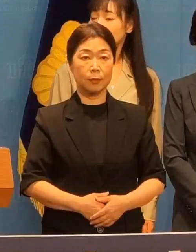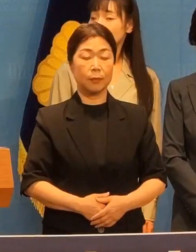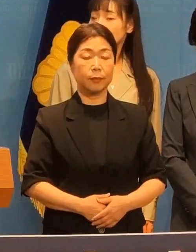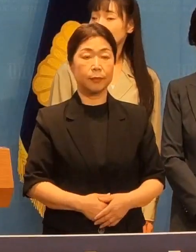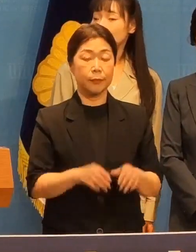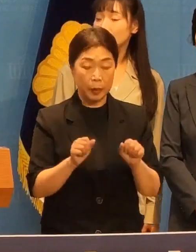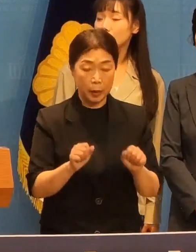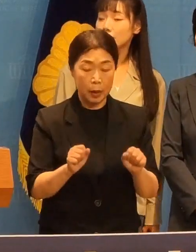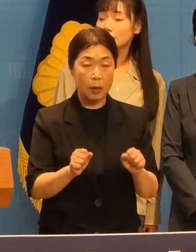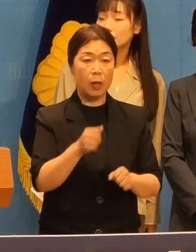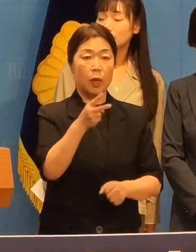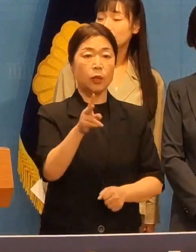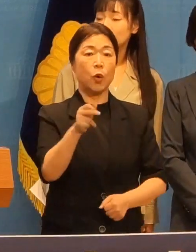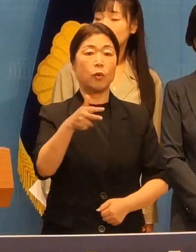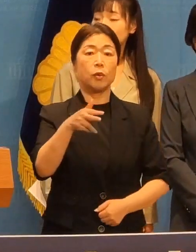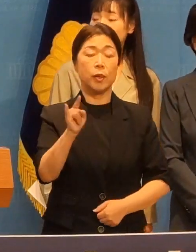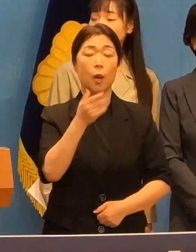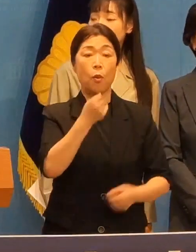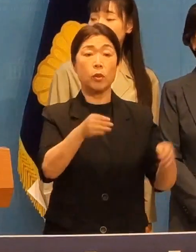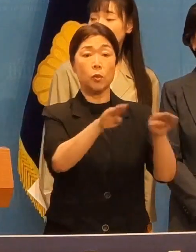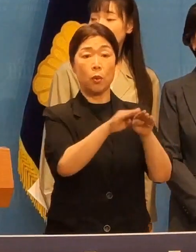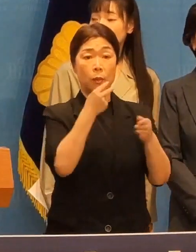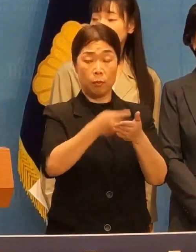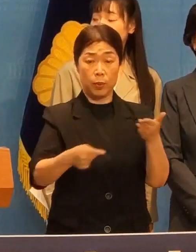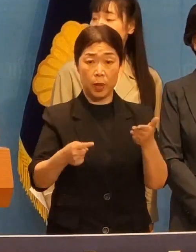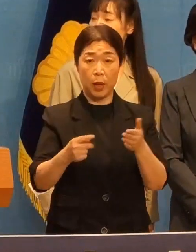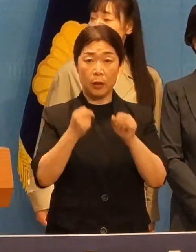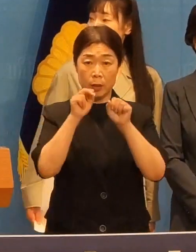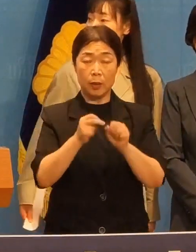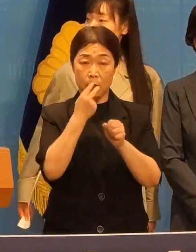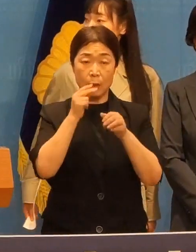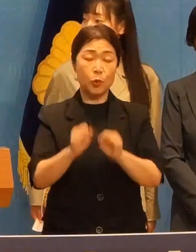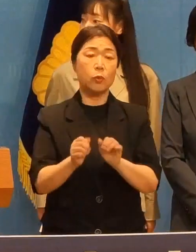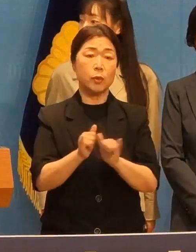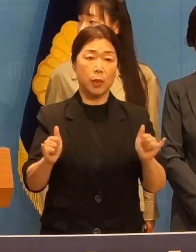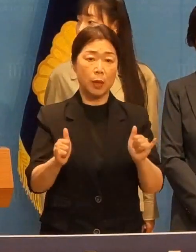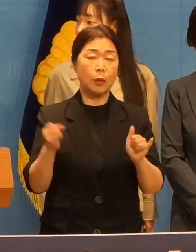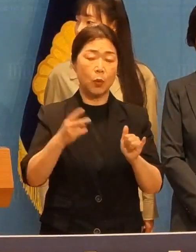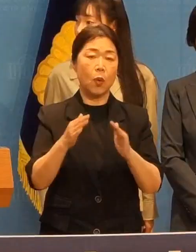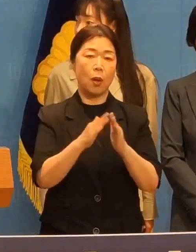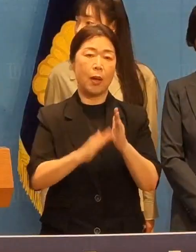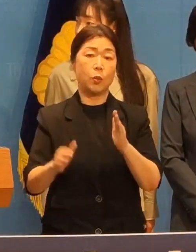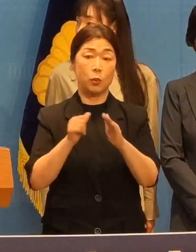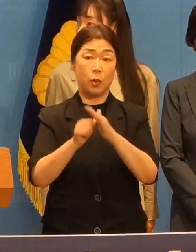안녕하십니까. 형제복지원 사건 피해 생존자 실종자 유가족 모임 대표 한종선입니다.